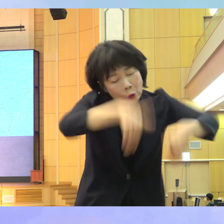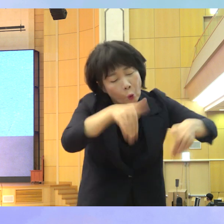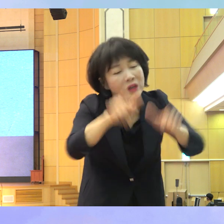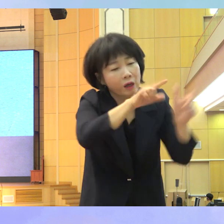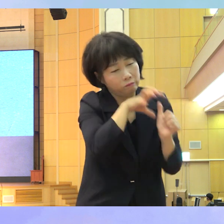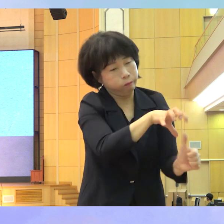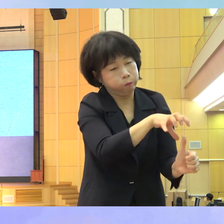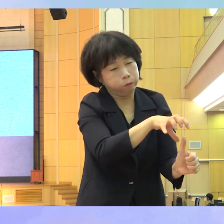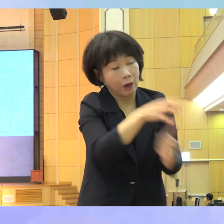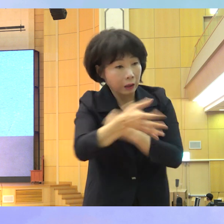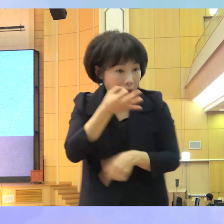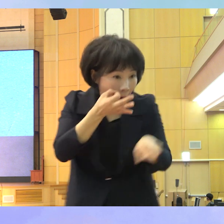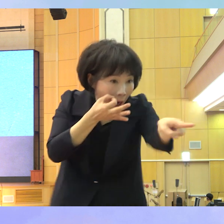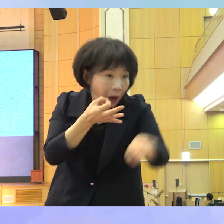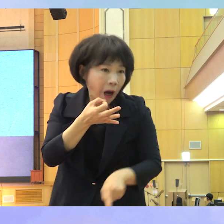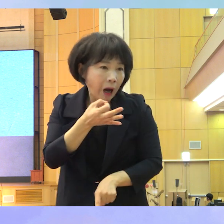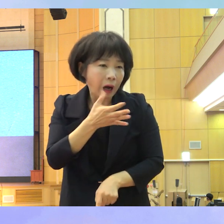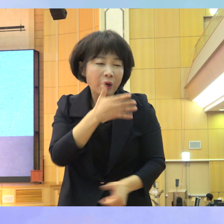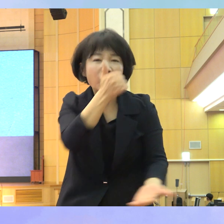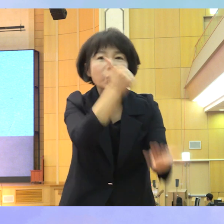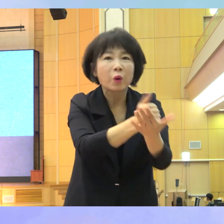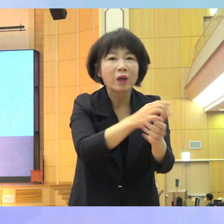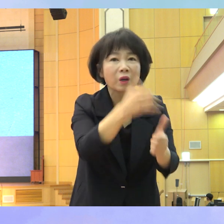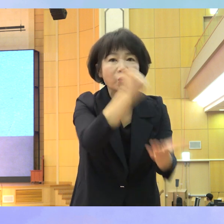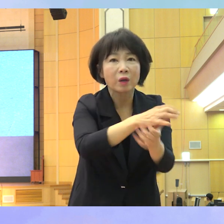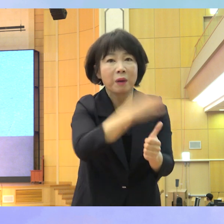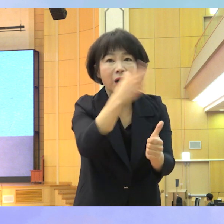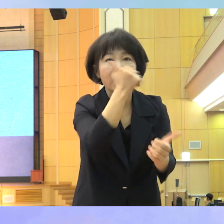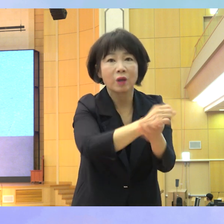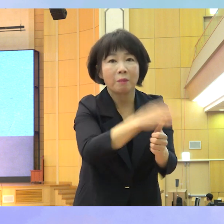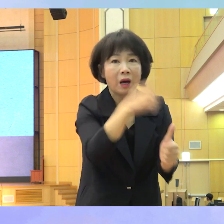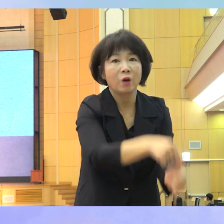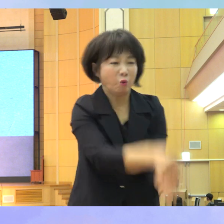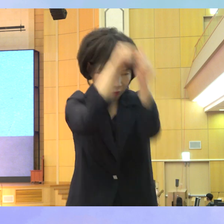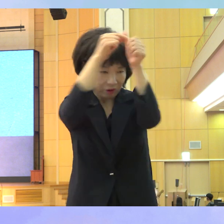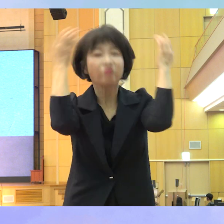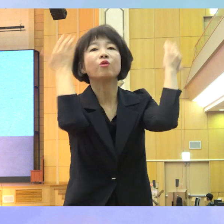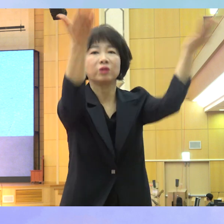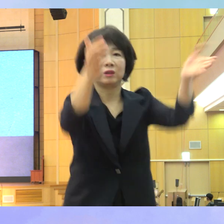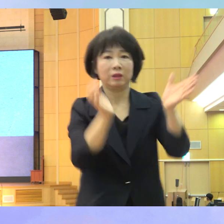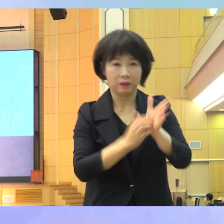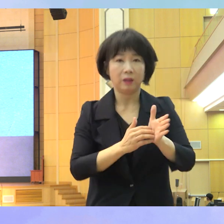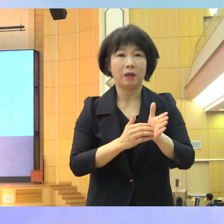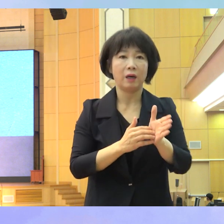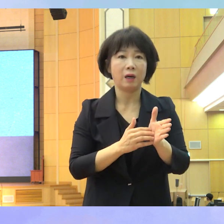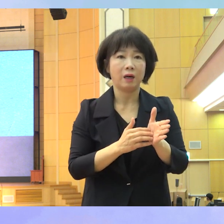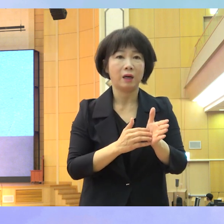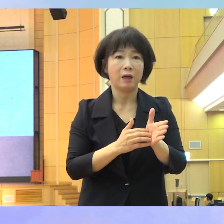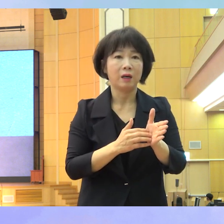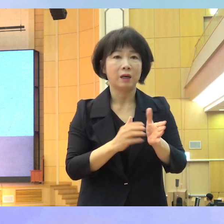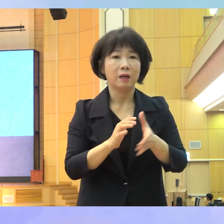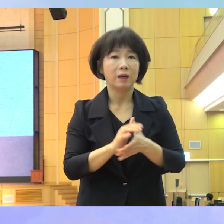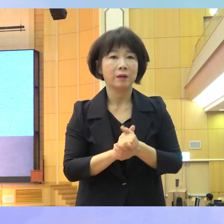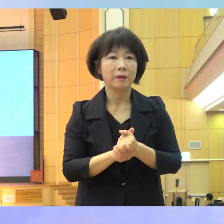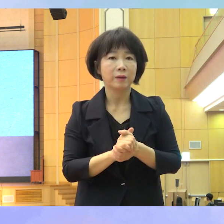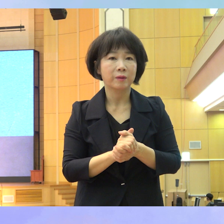때 하나님께서 구원해 주셨고, 광야 생활을 하면서 최종 목적지인